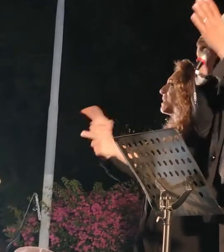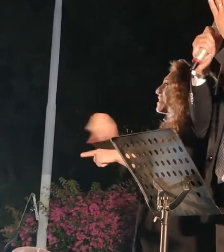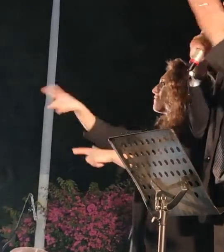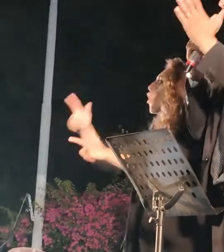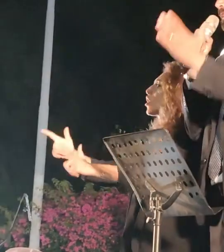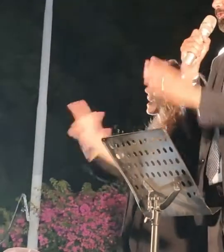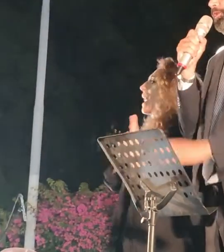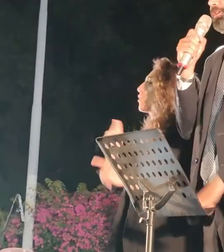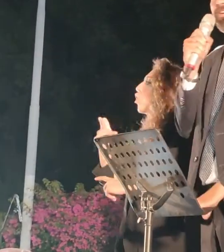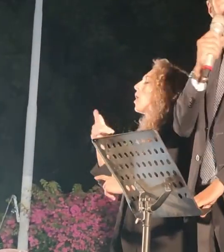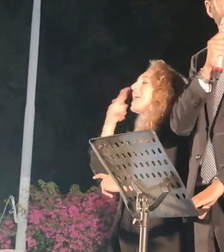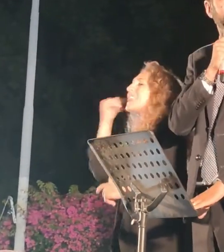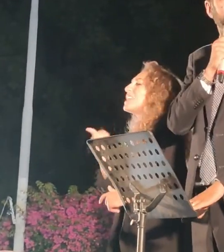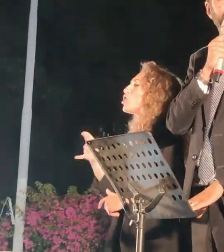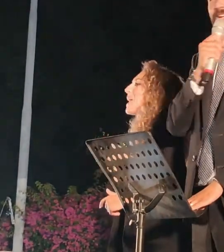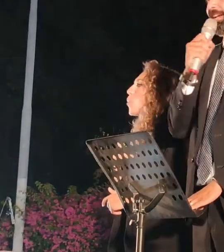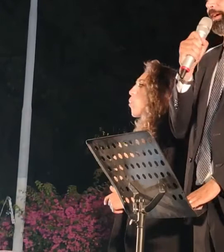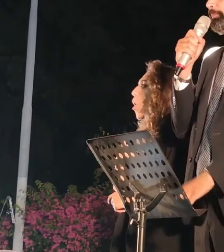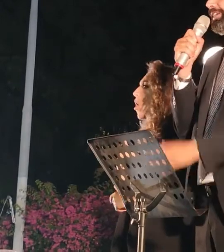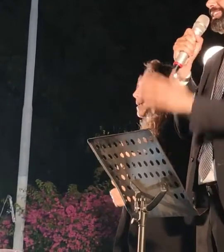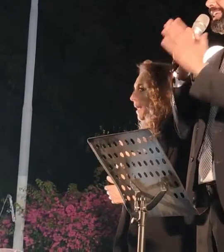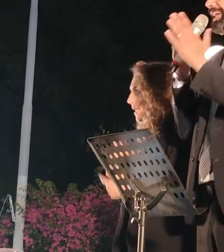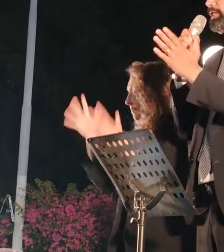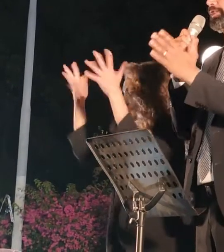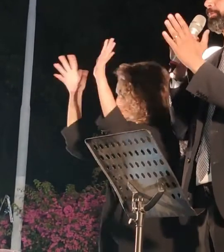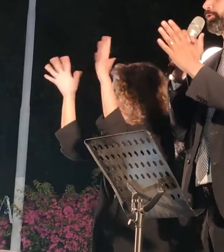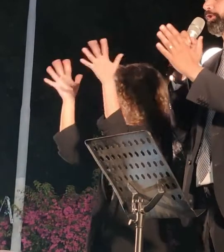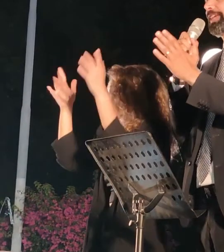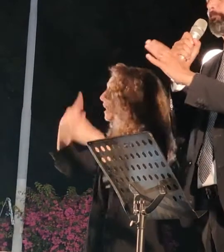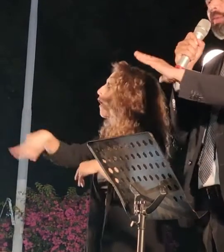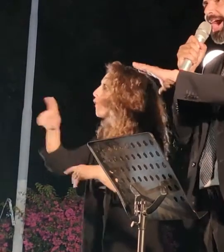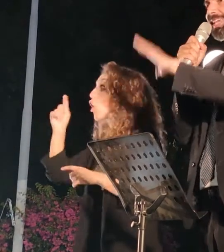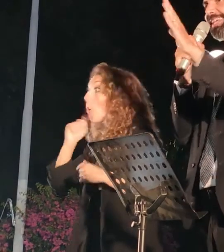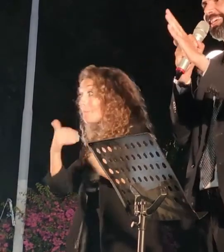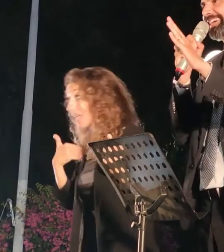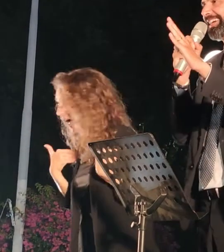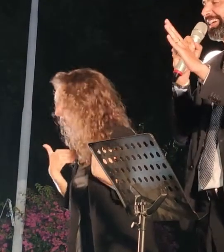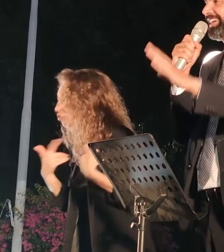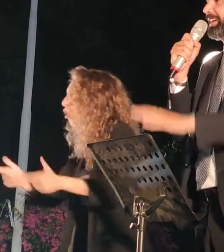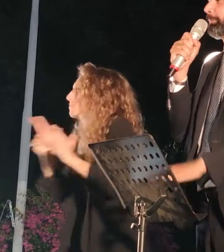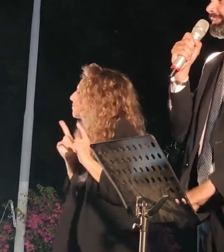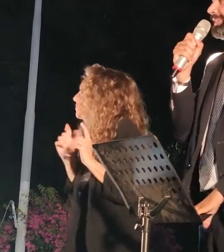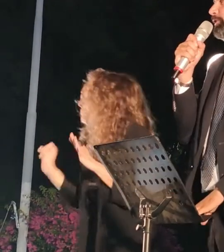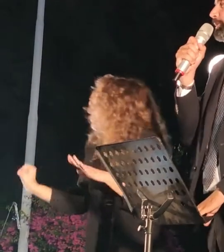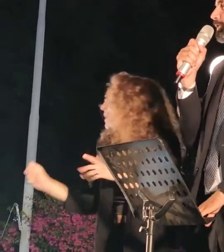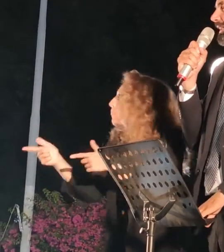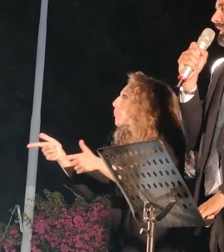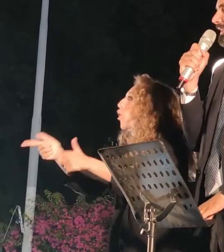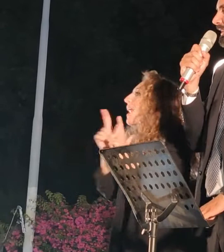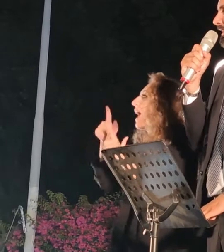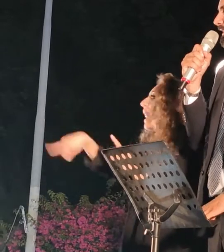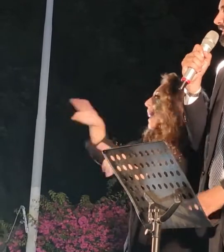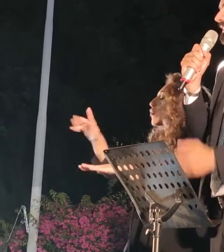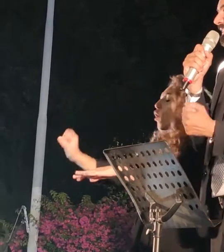Voi in questo compleanno mi avete regalato delle emozioni che mai pensavo di